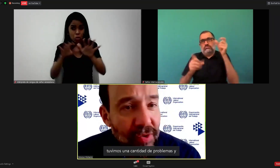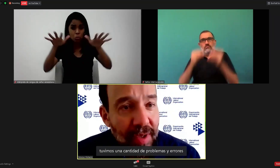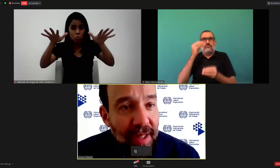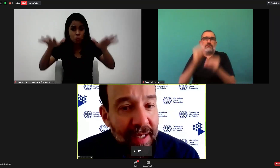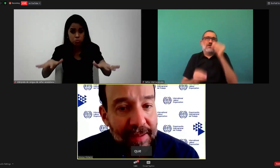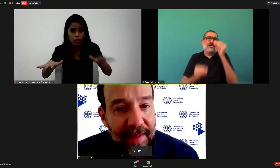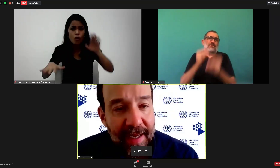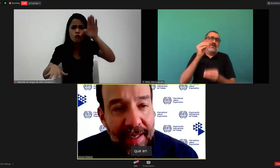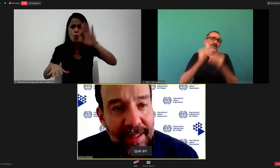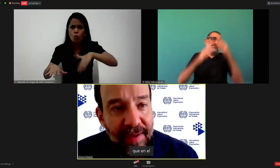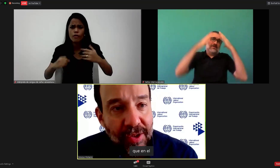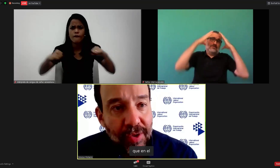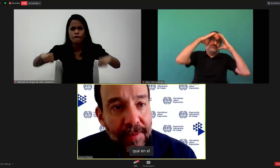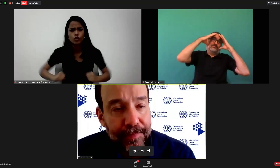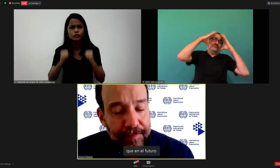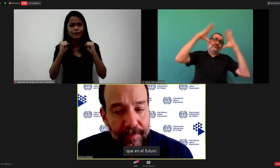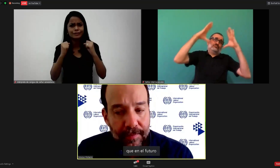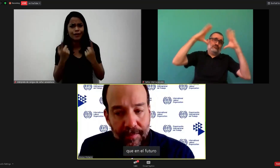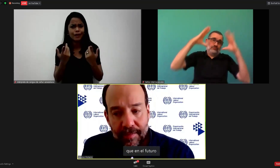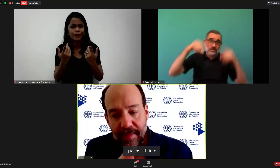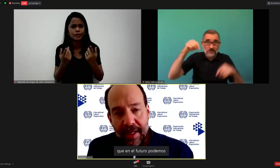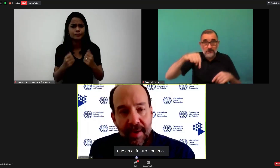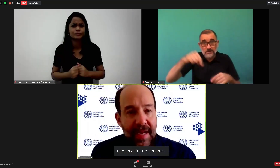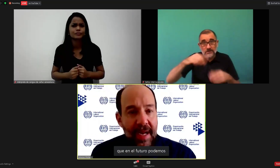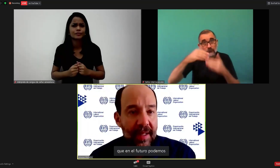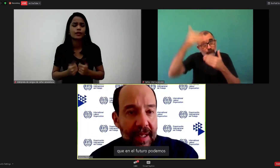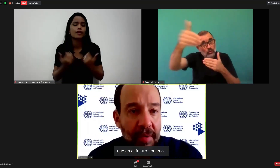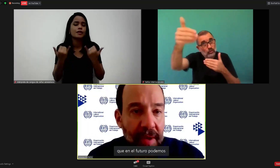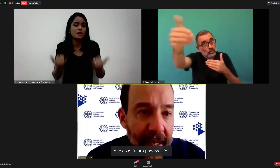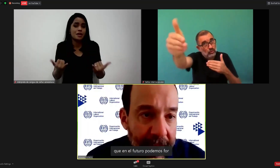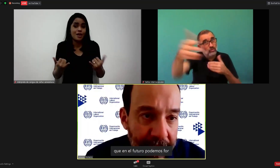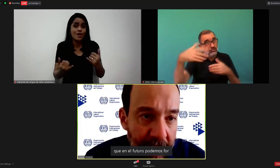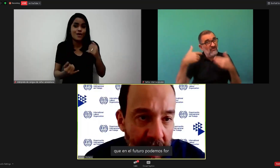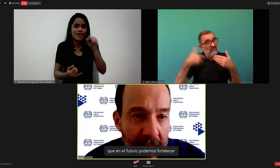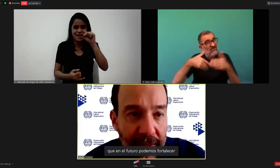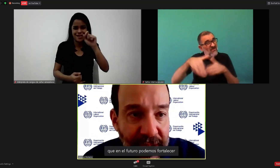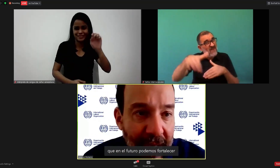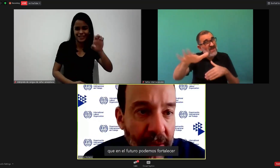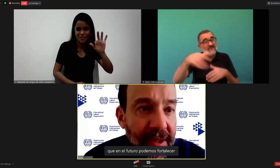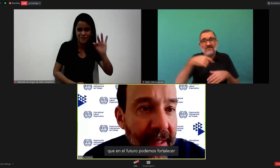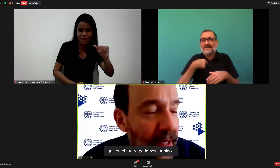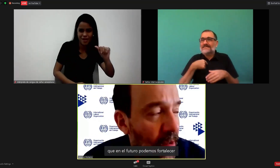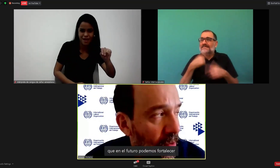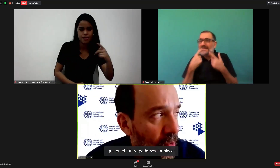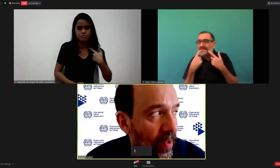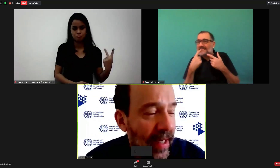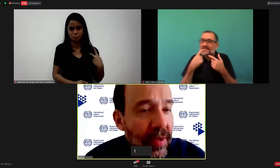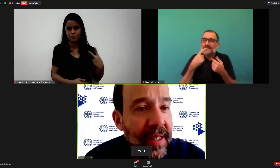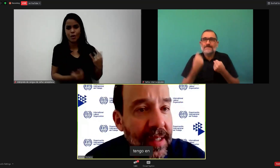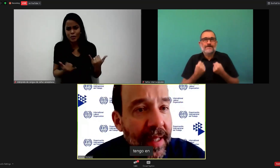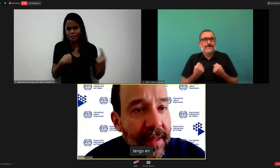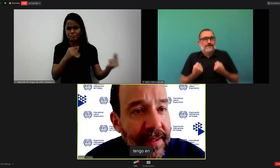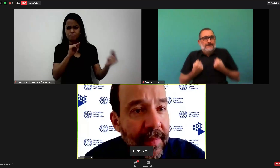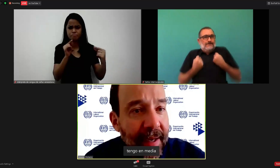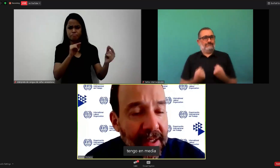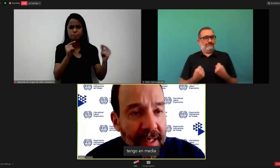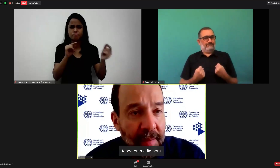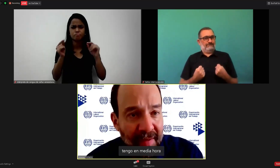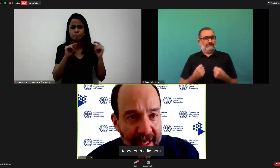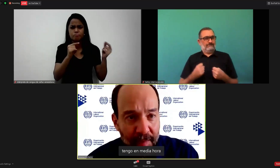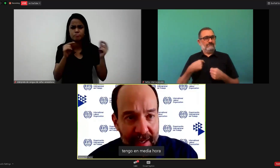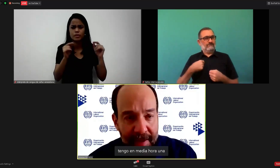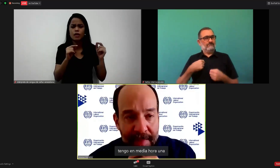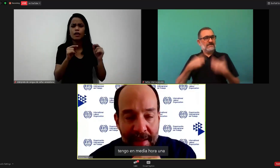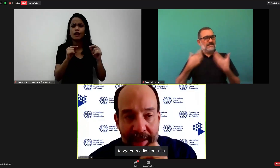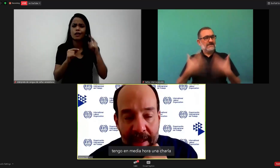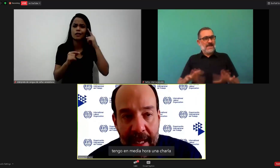a Naciones Unidas, Stefan, y yo en una media hora tengo una charla justamente con los coordinadores residentes de América Latina.